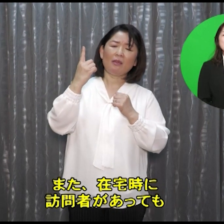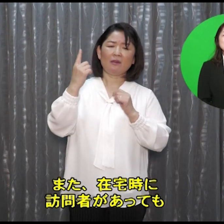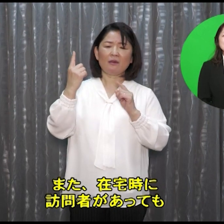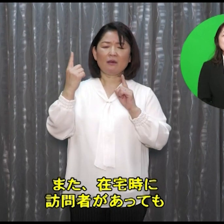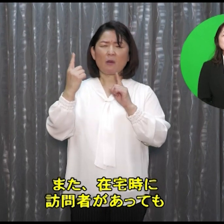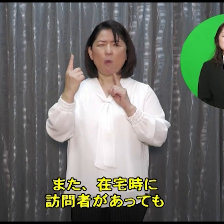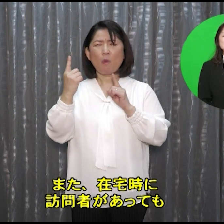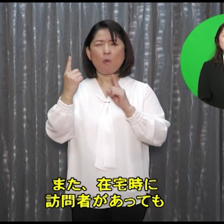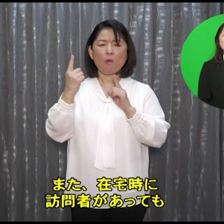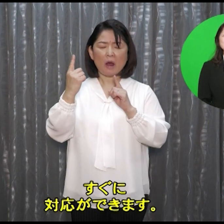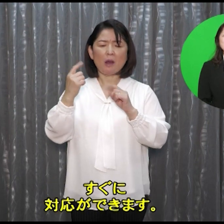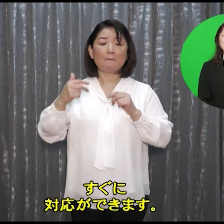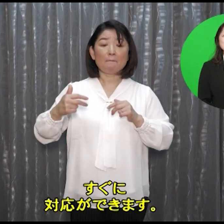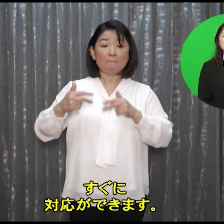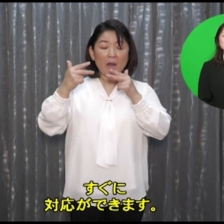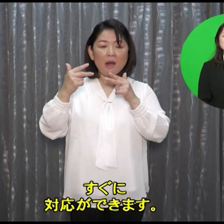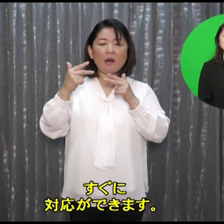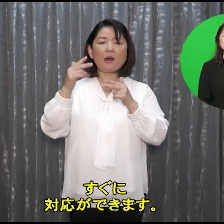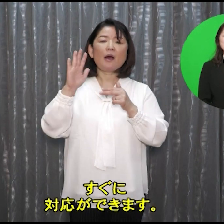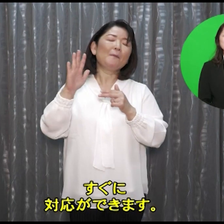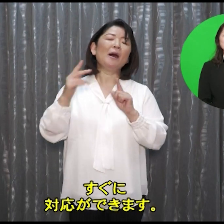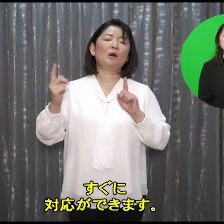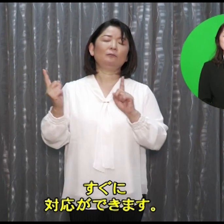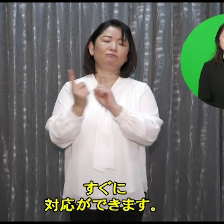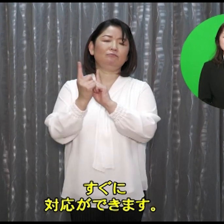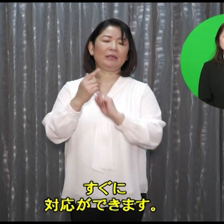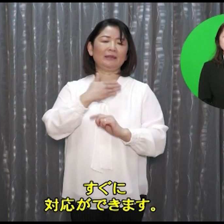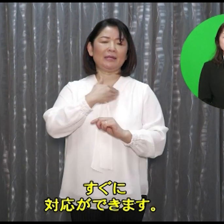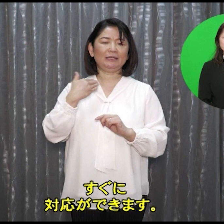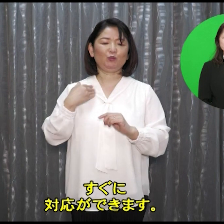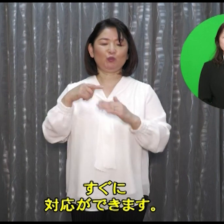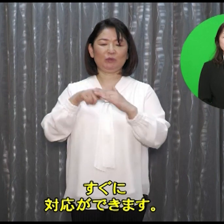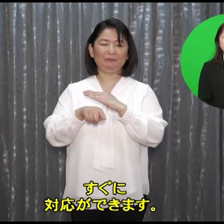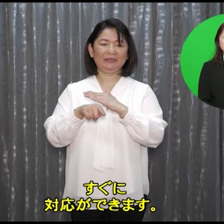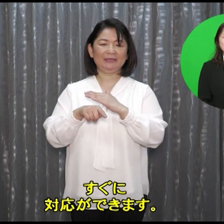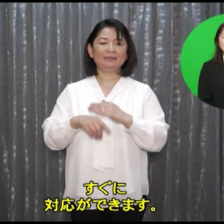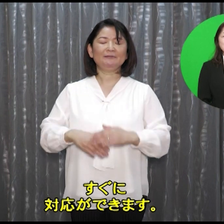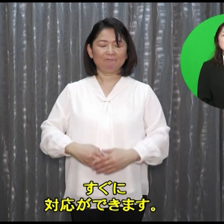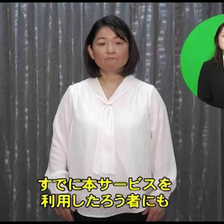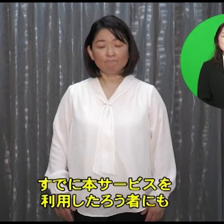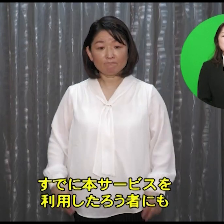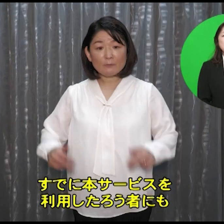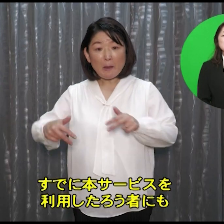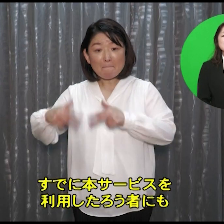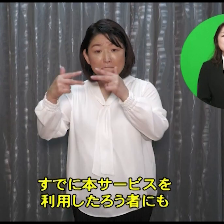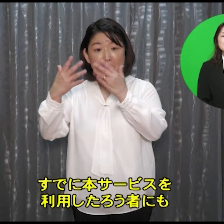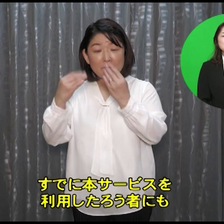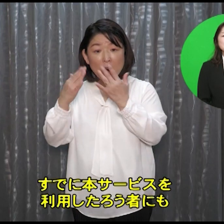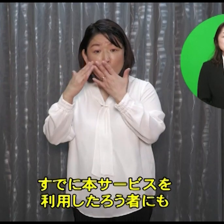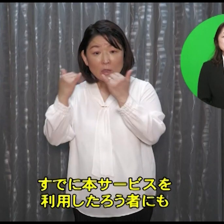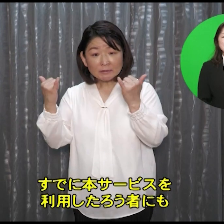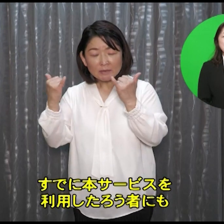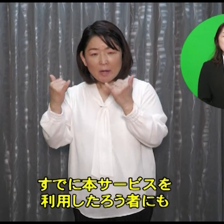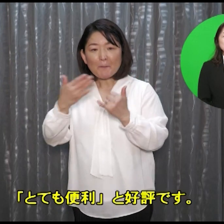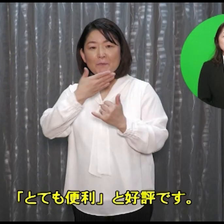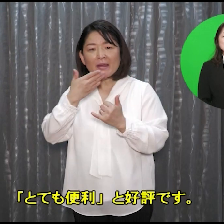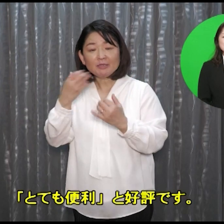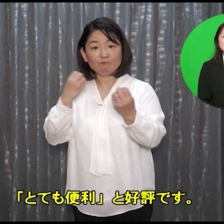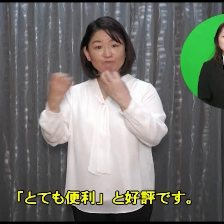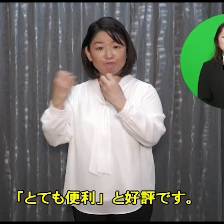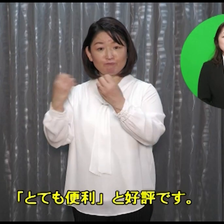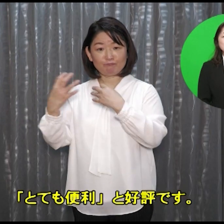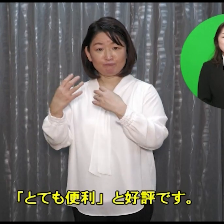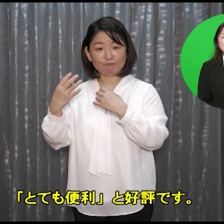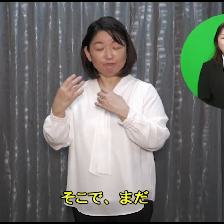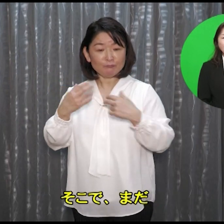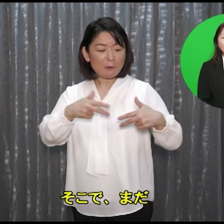また在宅時に訪問者があってもすぐに対応ができます。すでに本サービスを利用したろう者